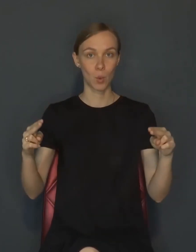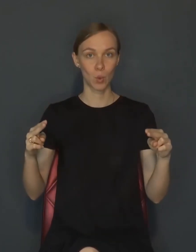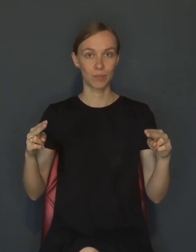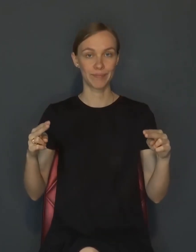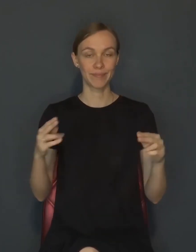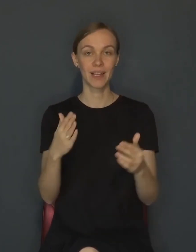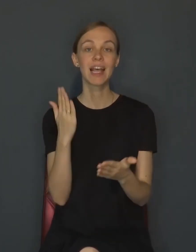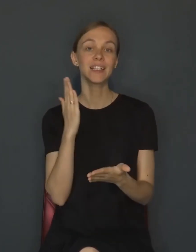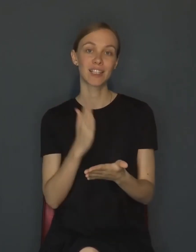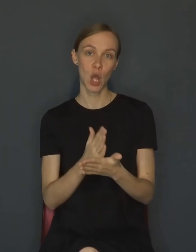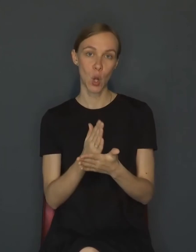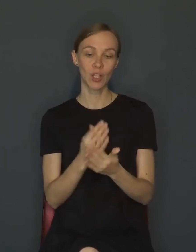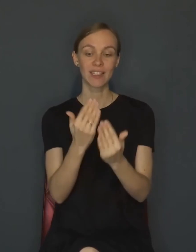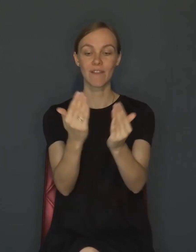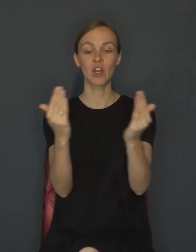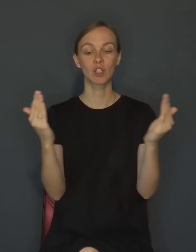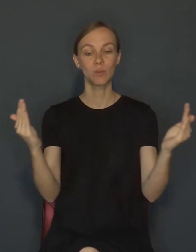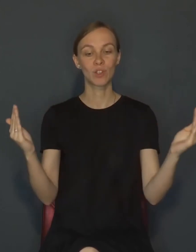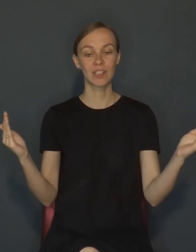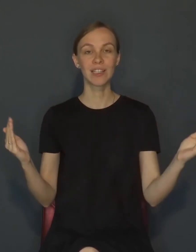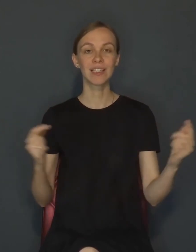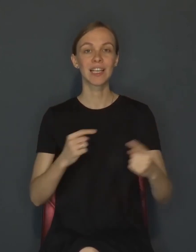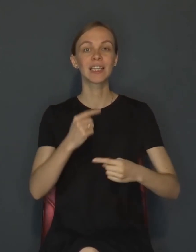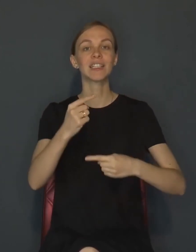Знаходиться в експозиції заповідника.